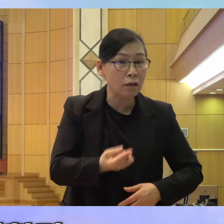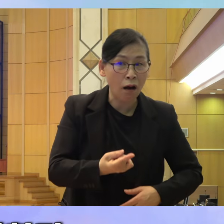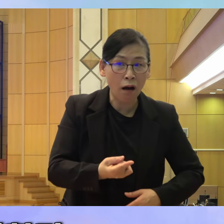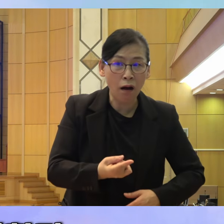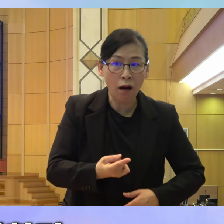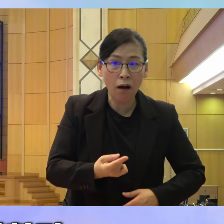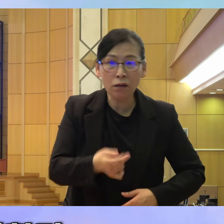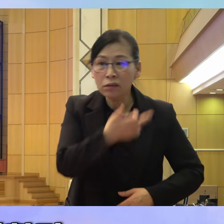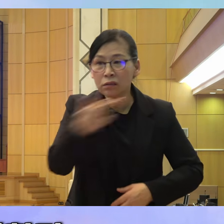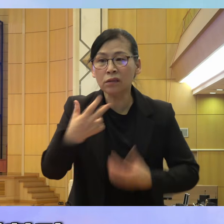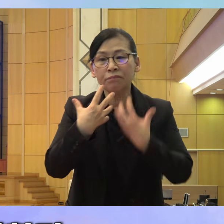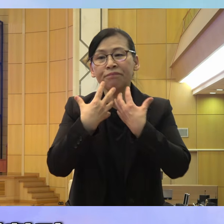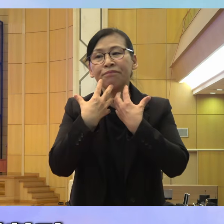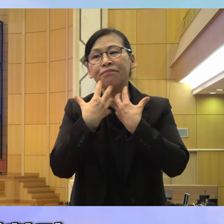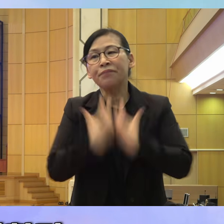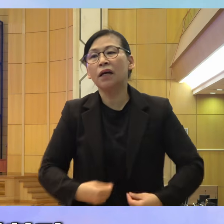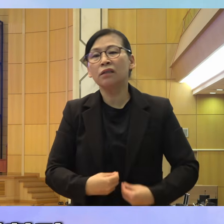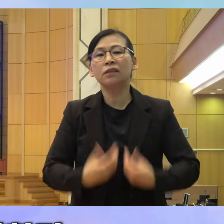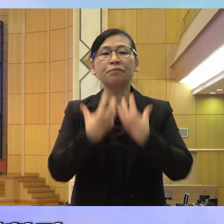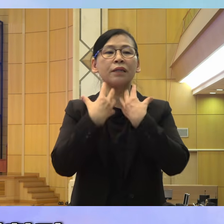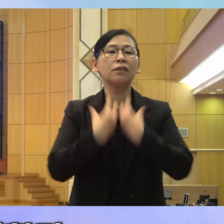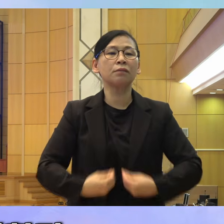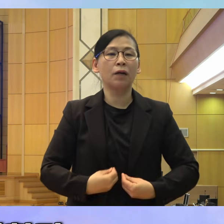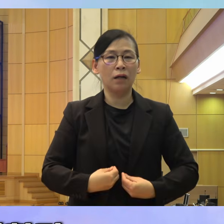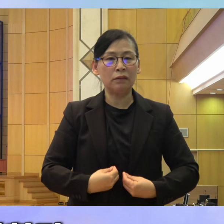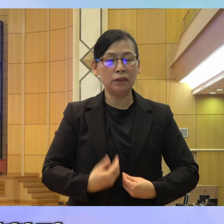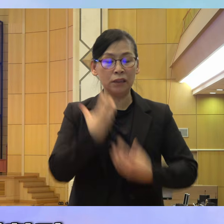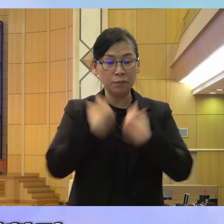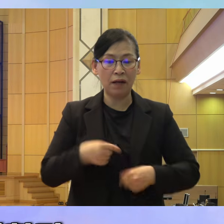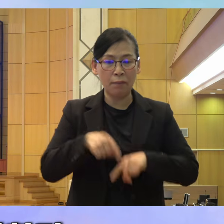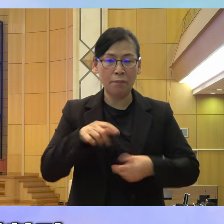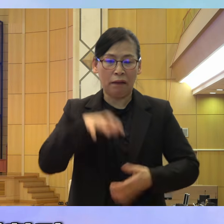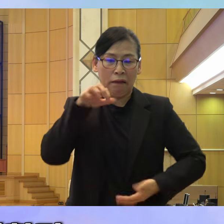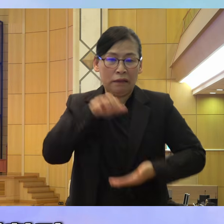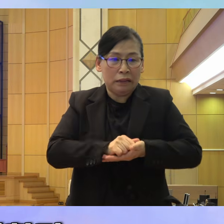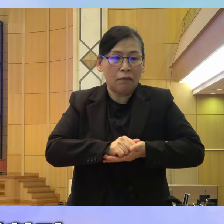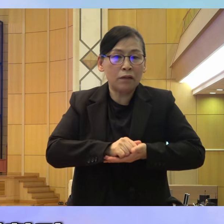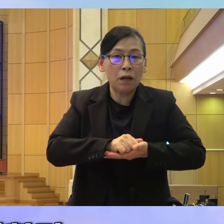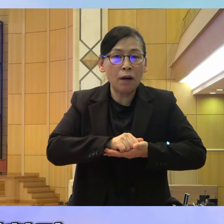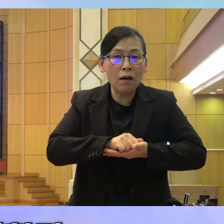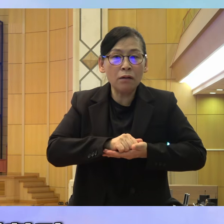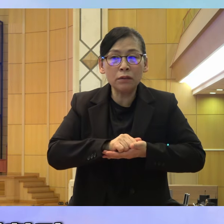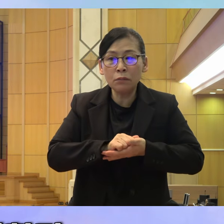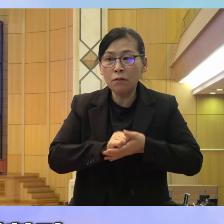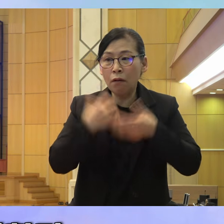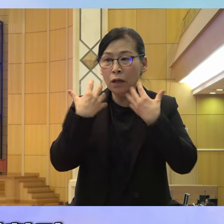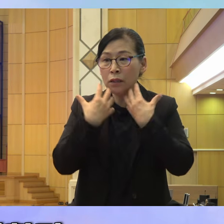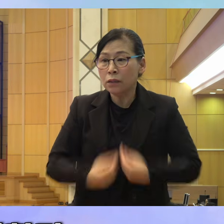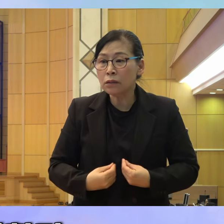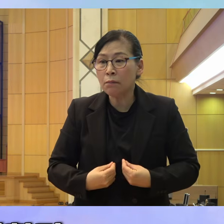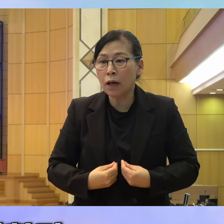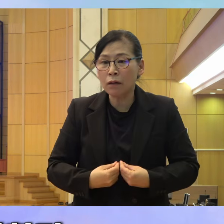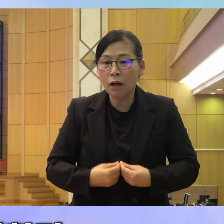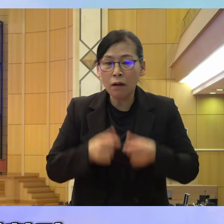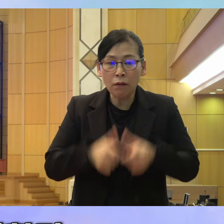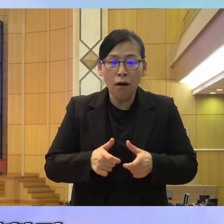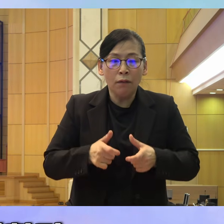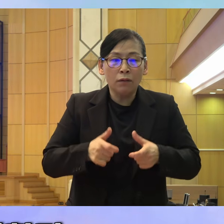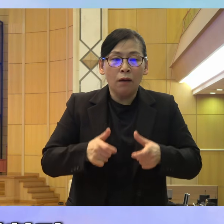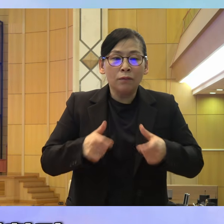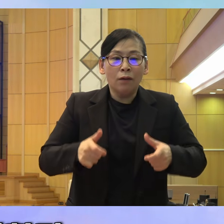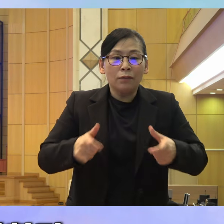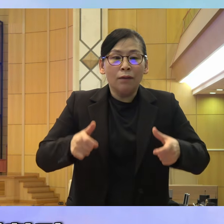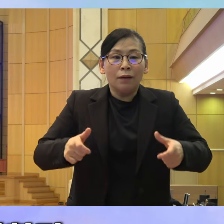되면 큰 실망감이 내 마음에 자리를 잡게 되고, 그 실망감이 또